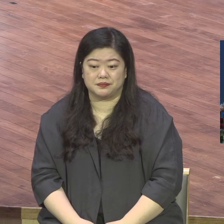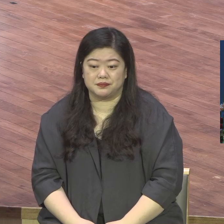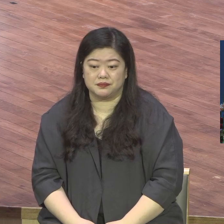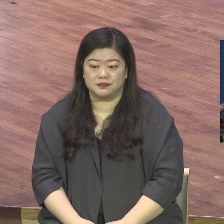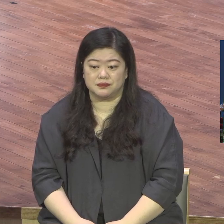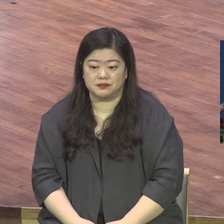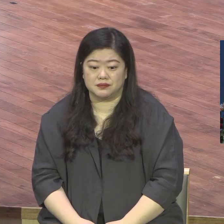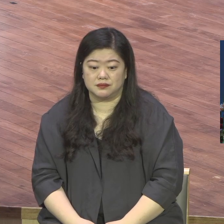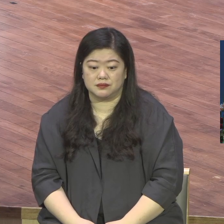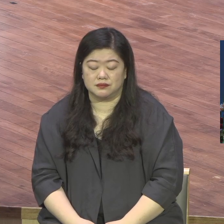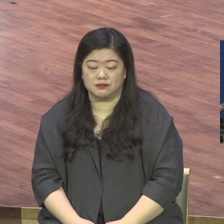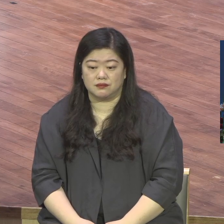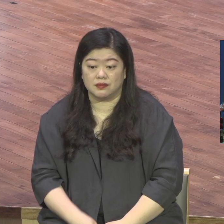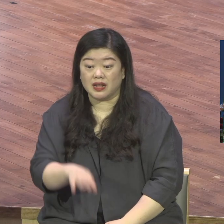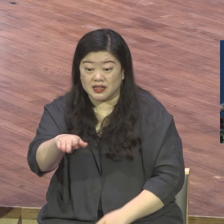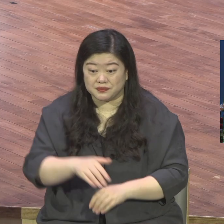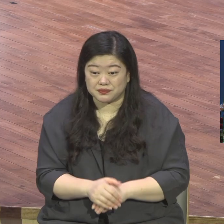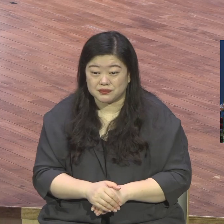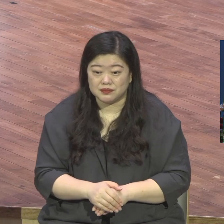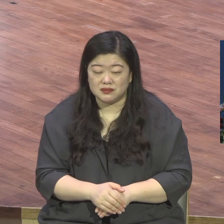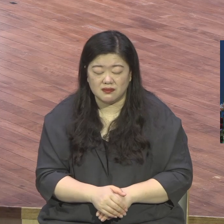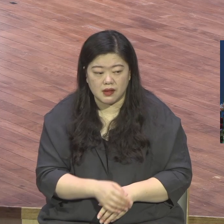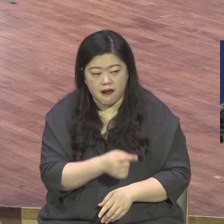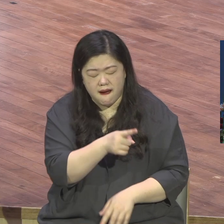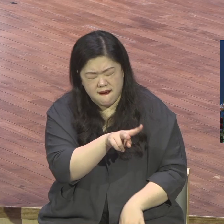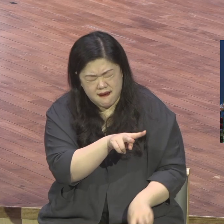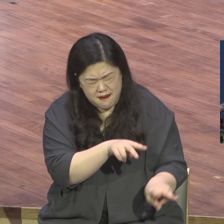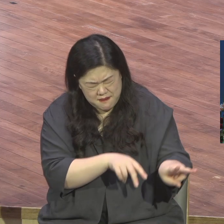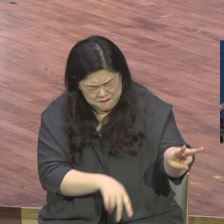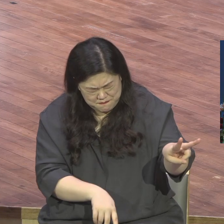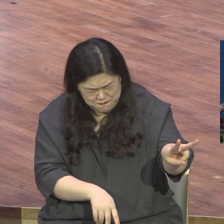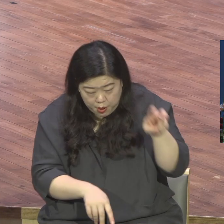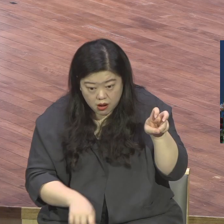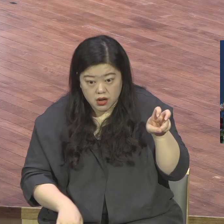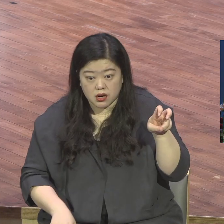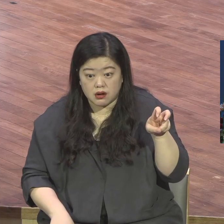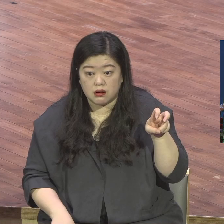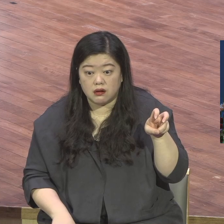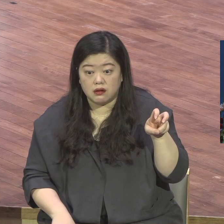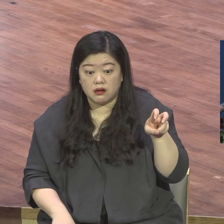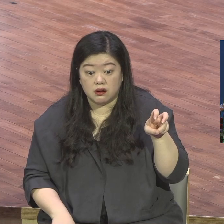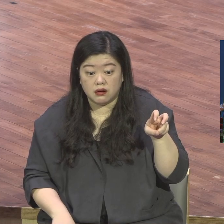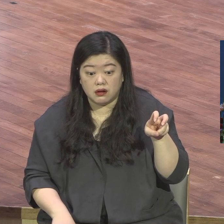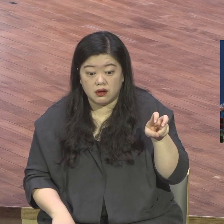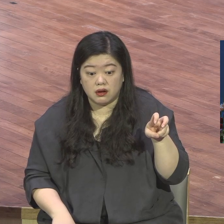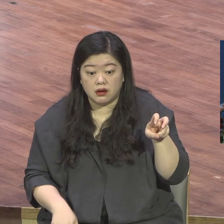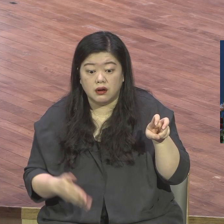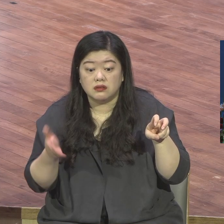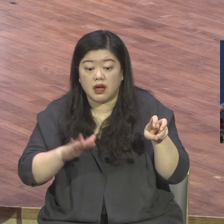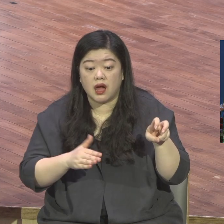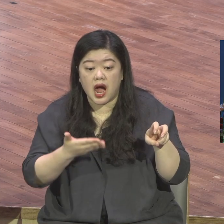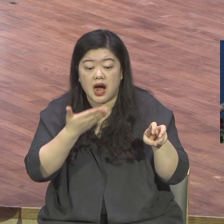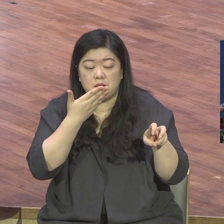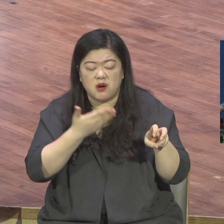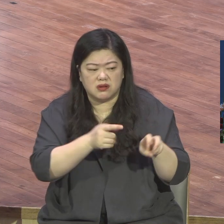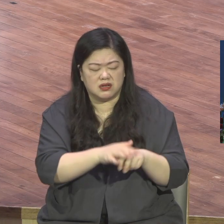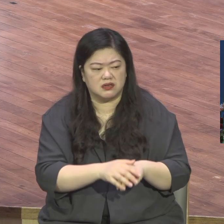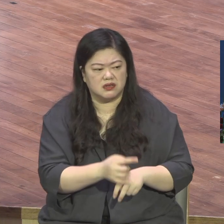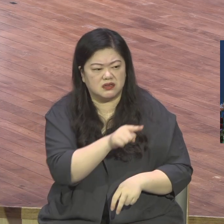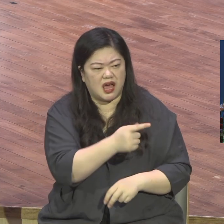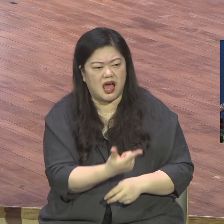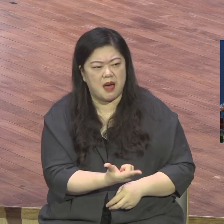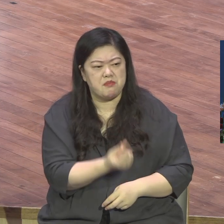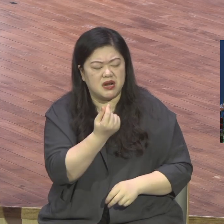그러니까 사랑할 수 있지요. 원수를 어떻게 원수를 사랑합니까? 원수를 어떻게 먹여줍니까? 망하고 빨리 죽어야지 내